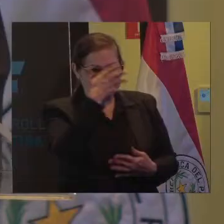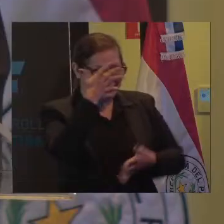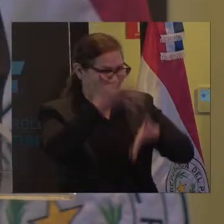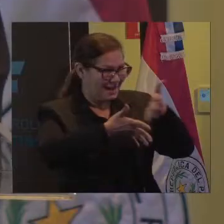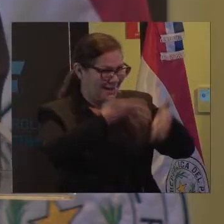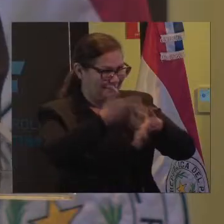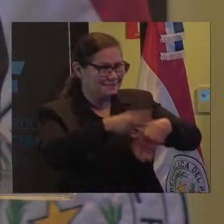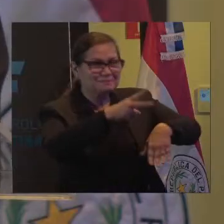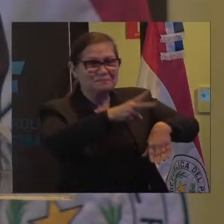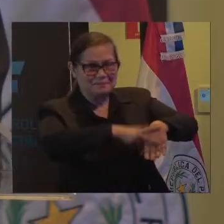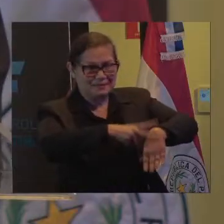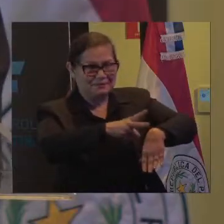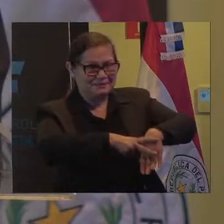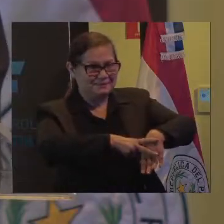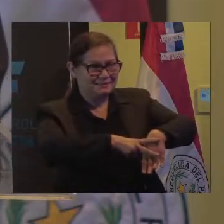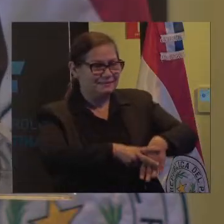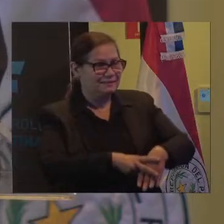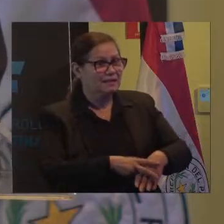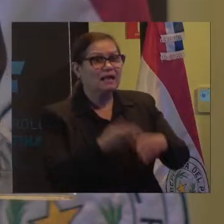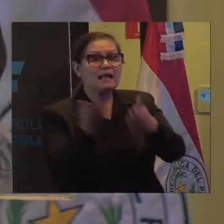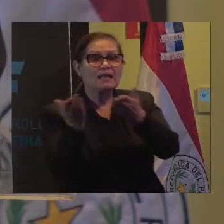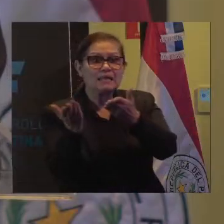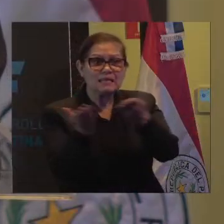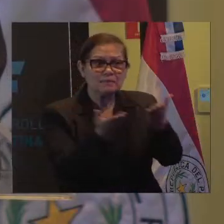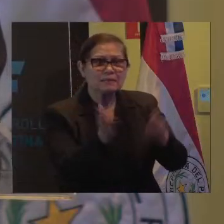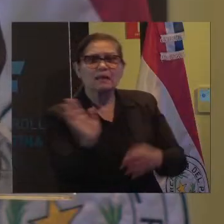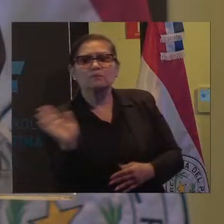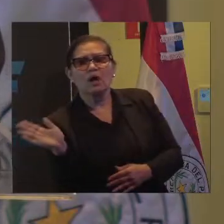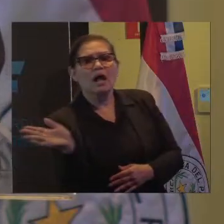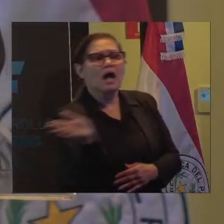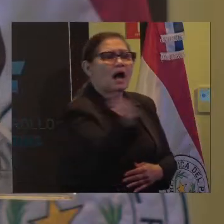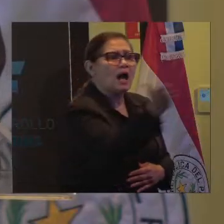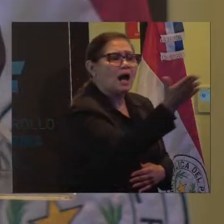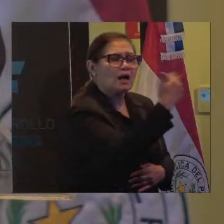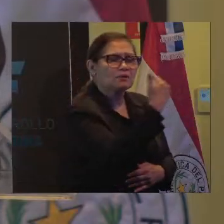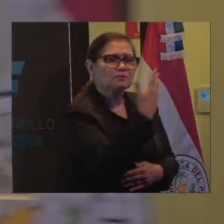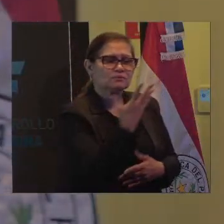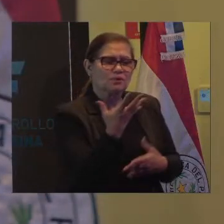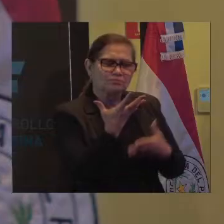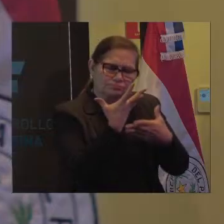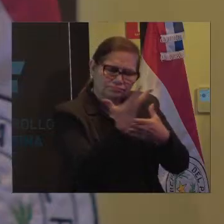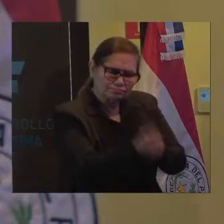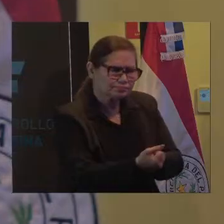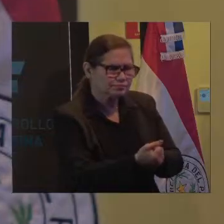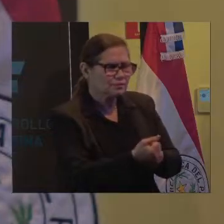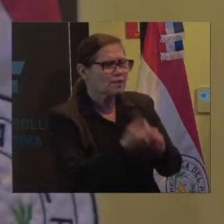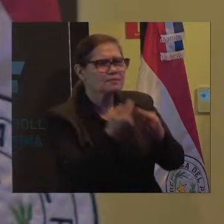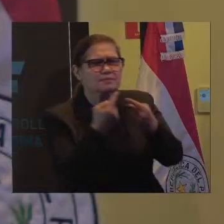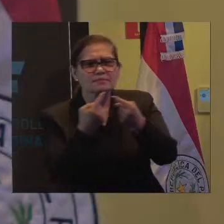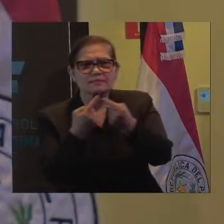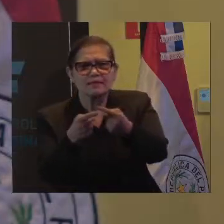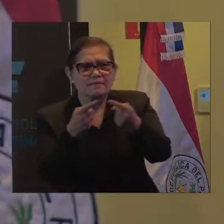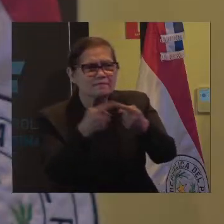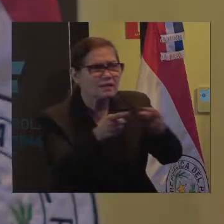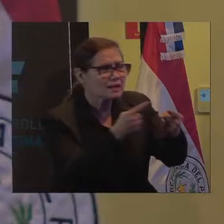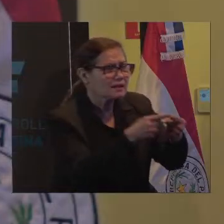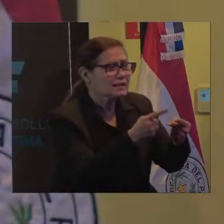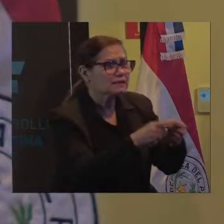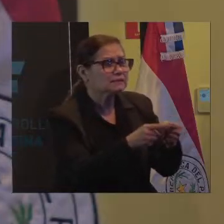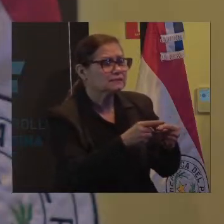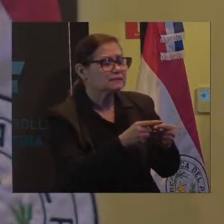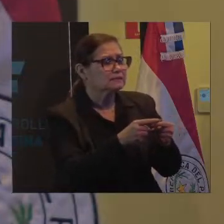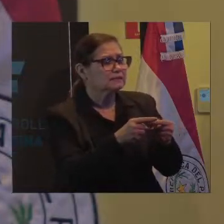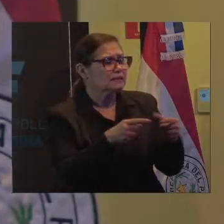señas paraguaya. E invitamos a todos a sumarse y a promover las distintas actividades que se están